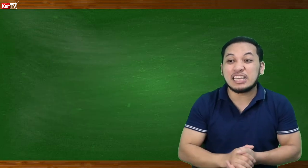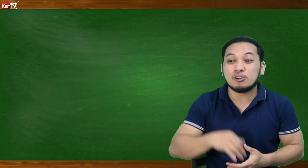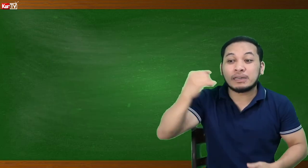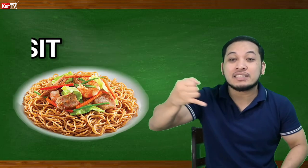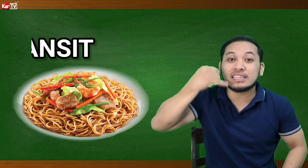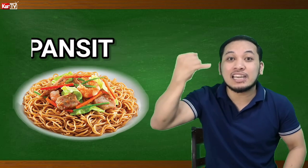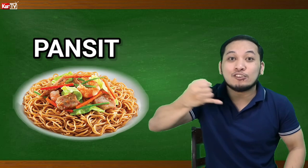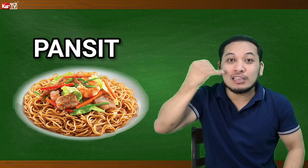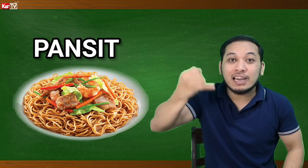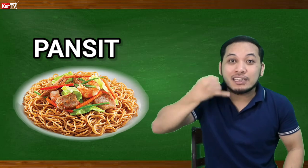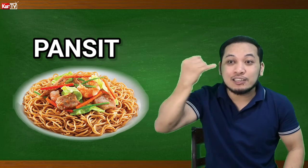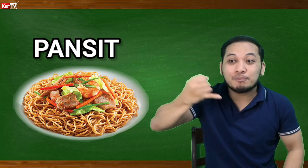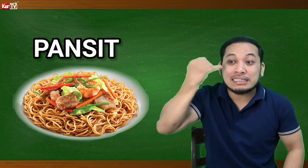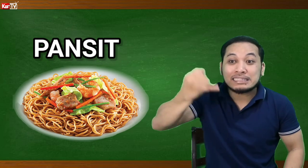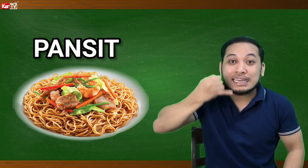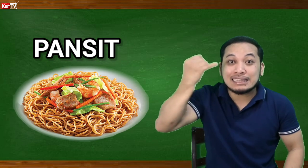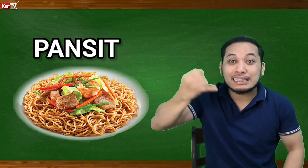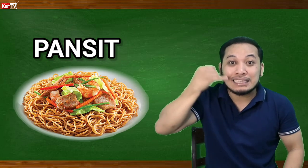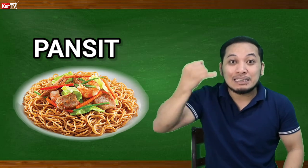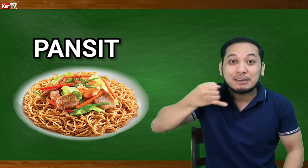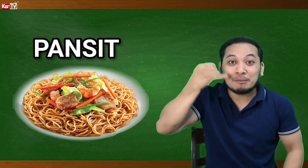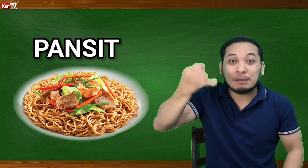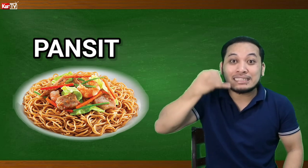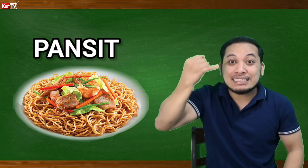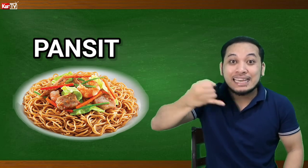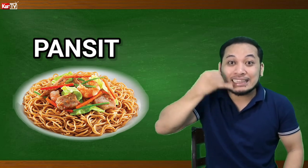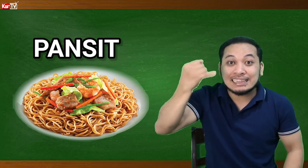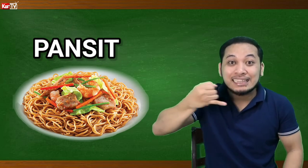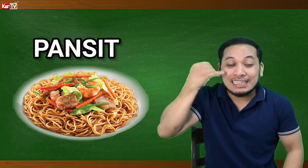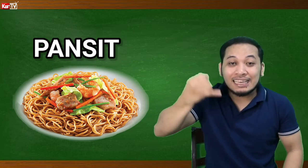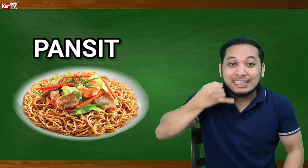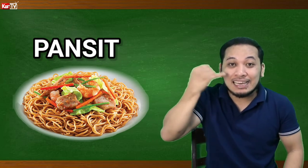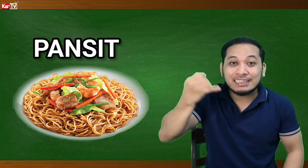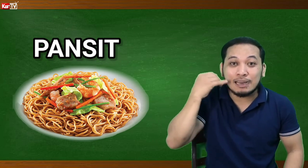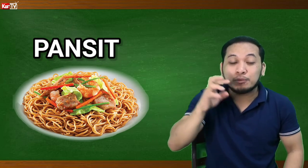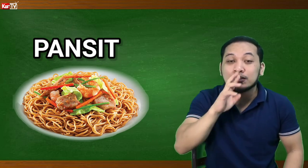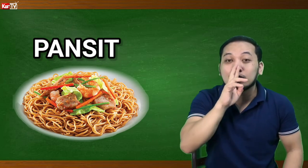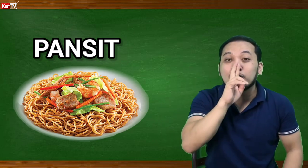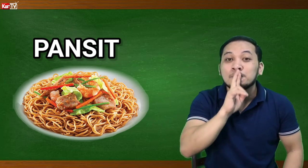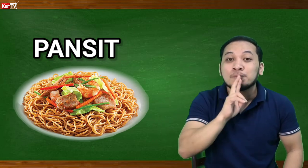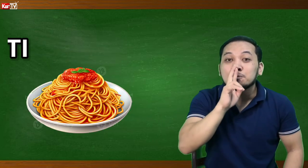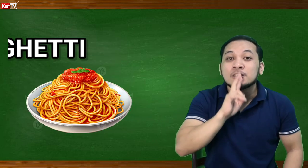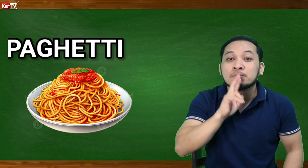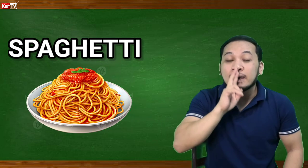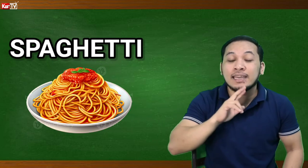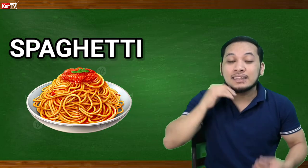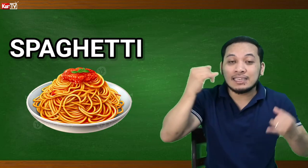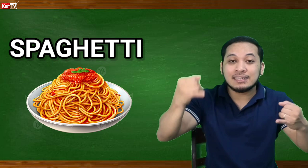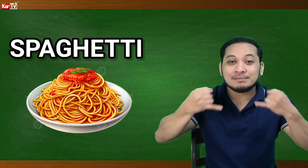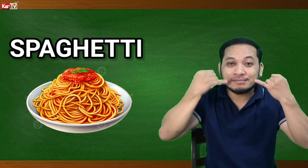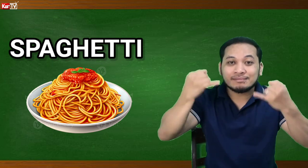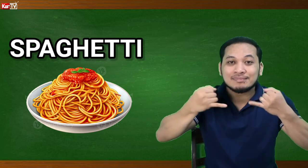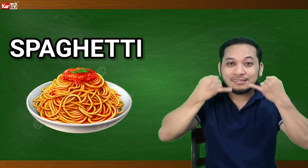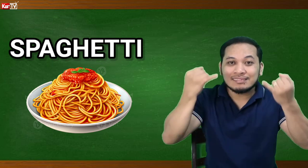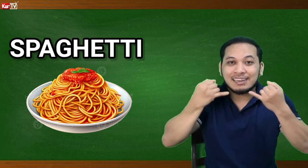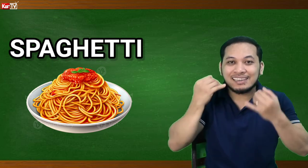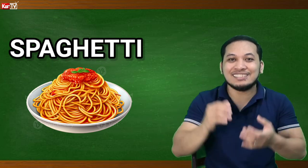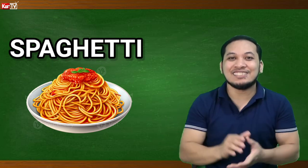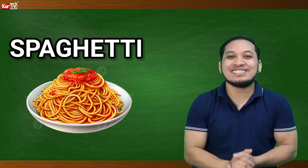yung pancit ganun lang. Pancit. Oh, pancit. Ayan, tapos ito, spaghetti.